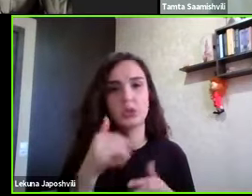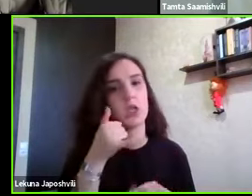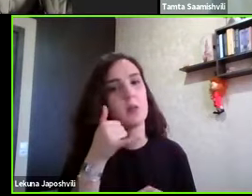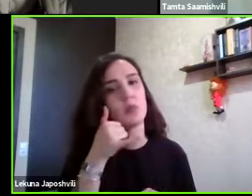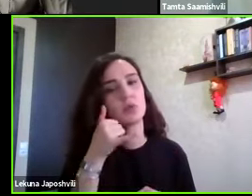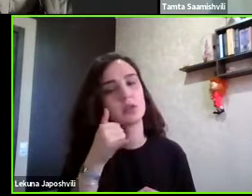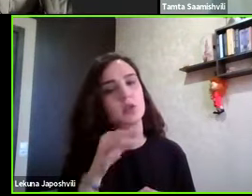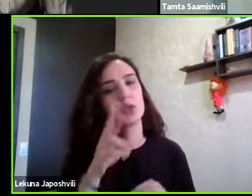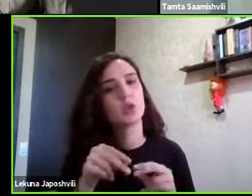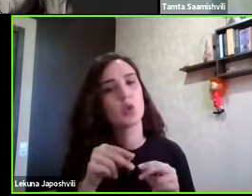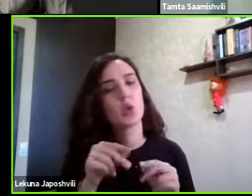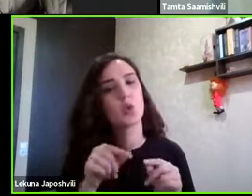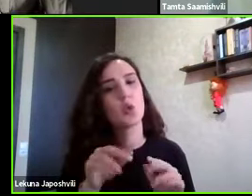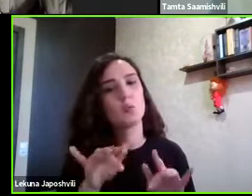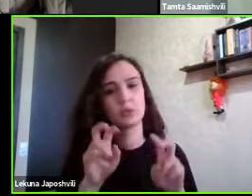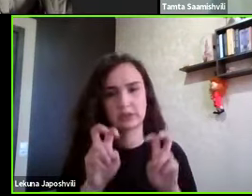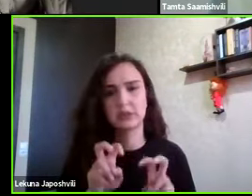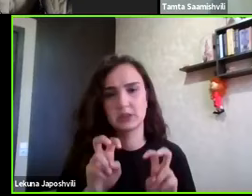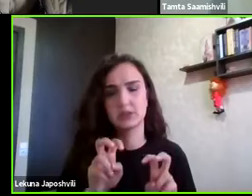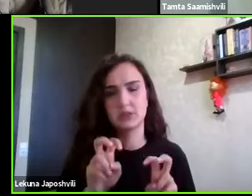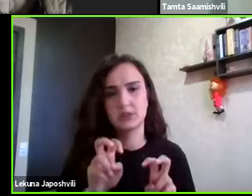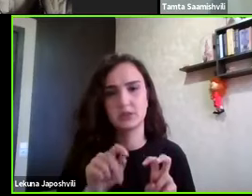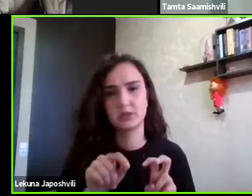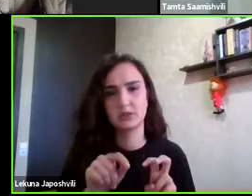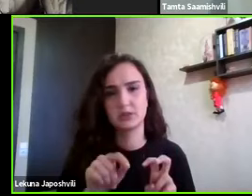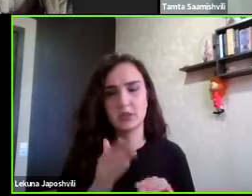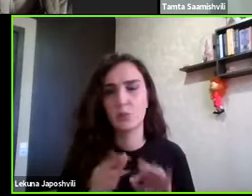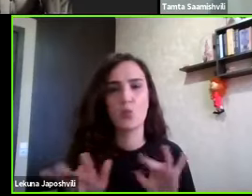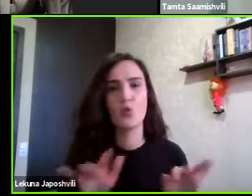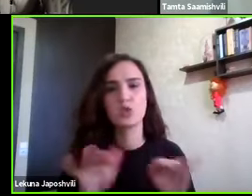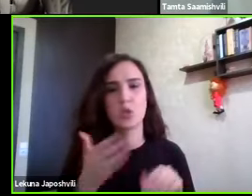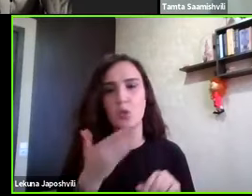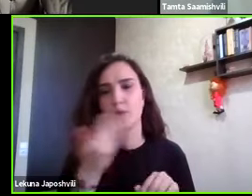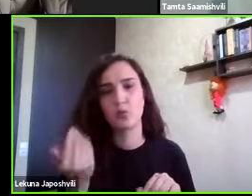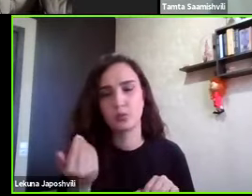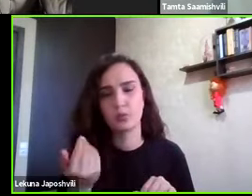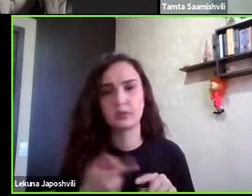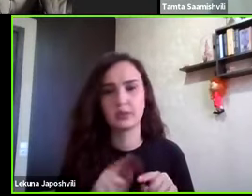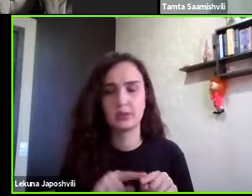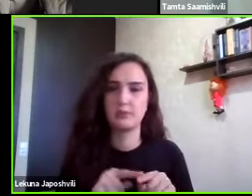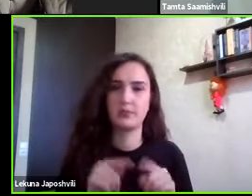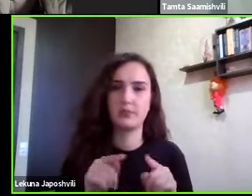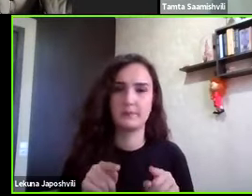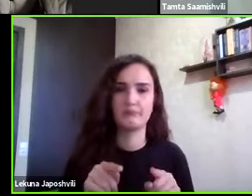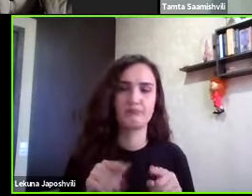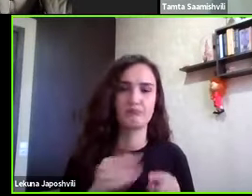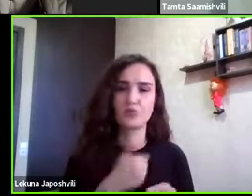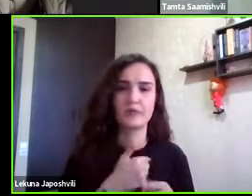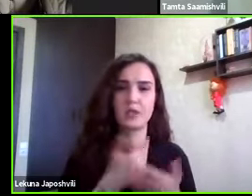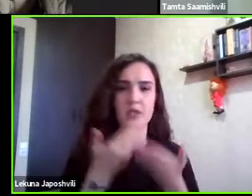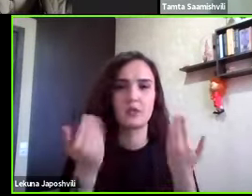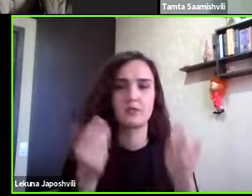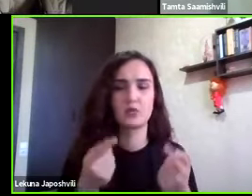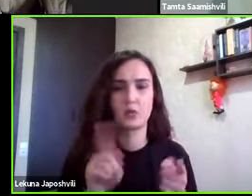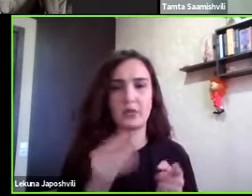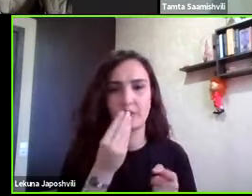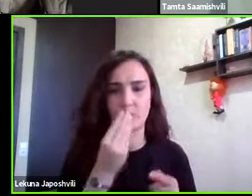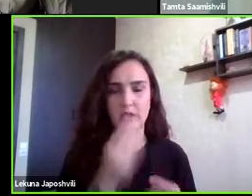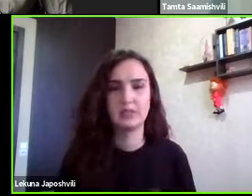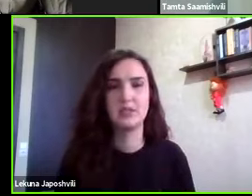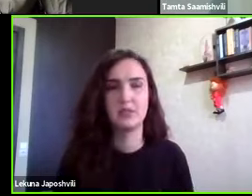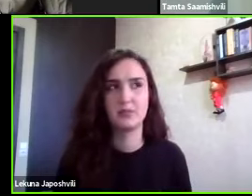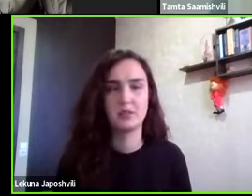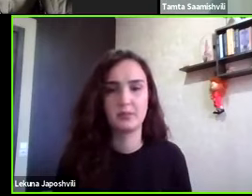ტელეფონთან და კომპიუტერთან ზის და ადინამიარი და აი ასეთ შემთხვევაში არ აქვს სურვილი ბავშვს იკვებოს.